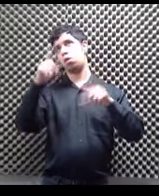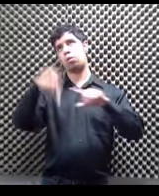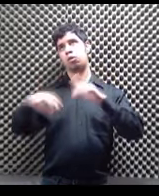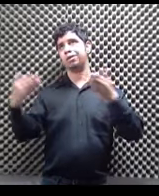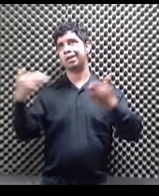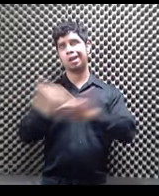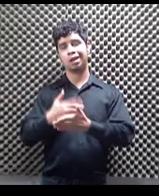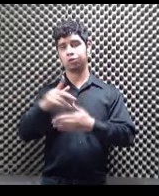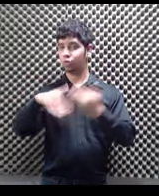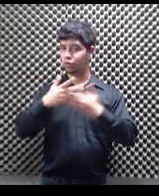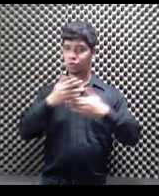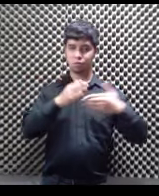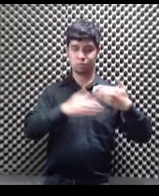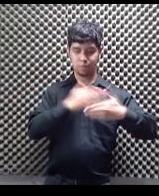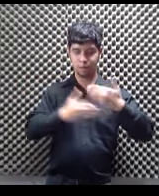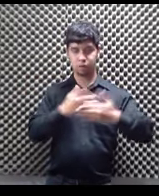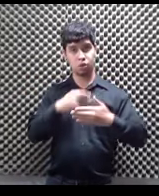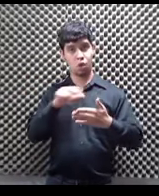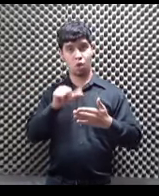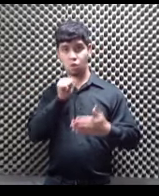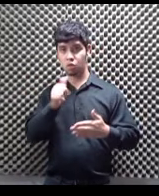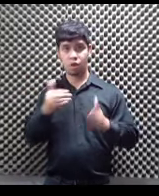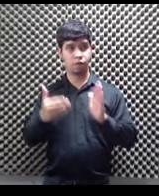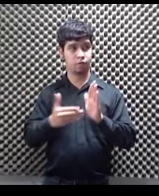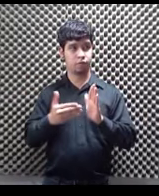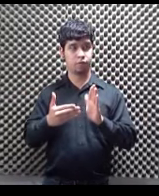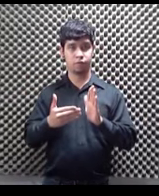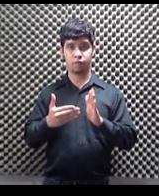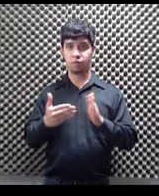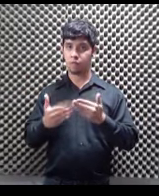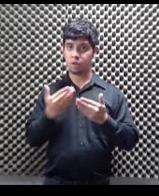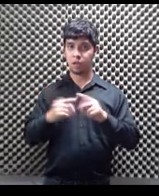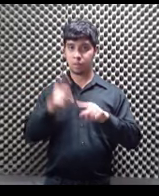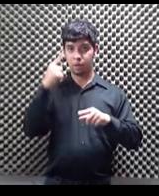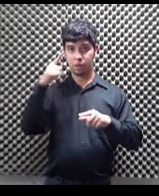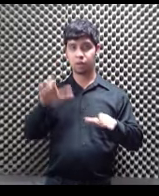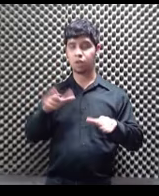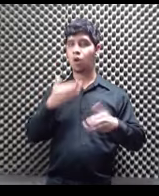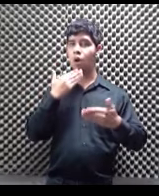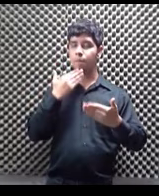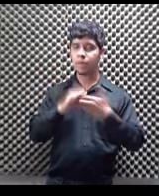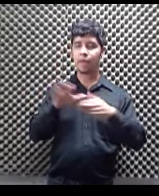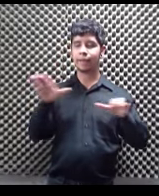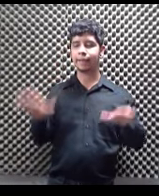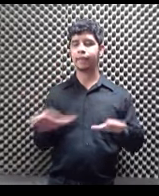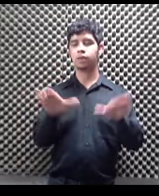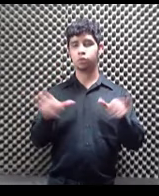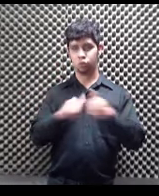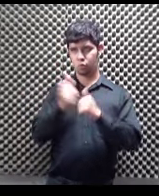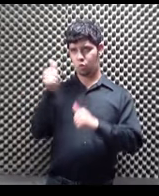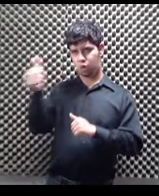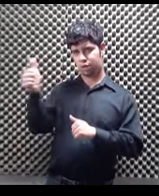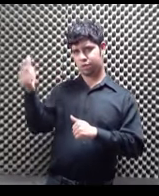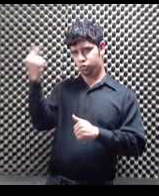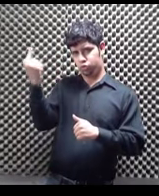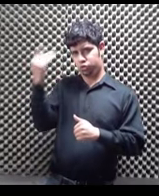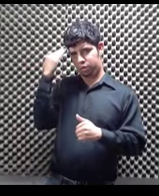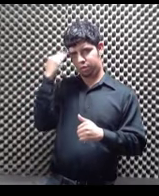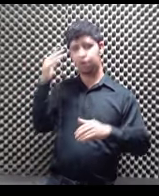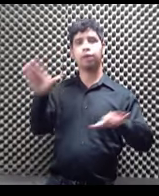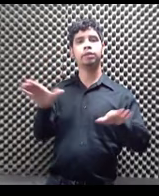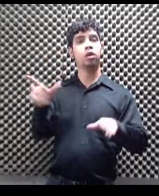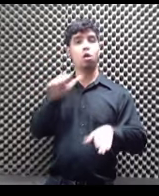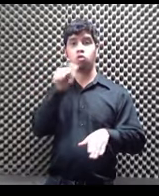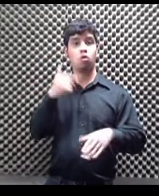Oye, un lío. Preparar, no, y preparar no una programación sí. bien hecha. Esa como logística. Él la hace, sí. No es fácil.